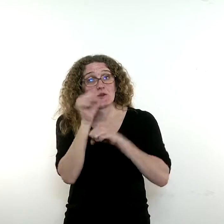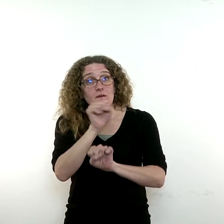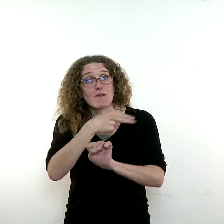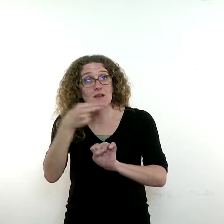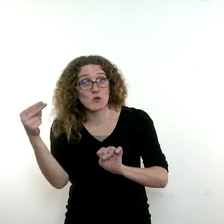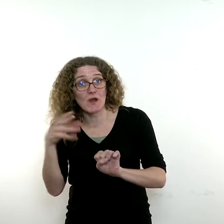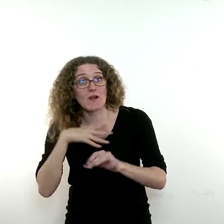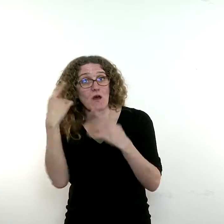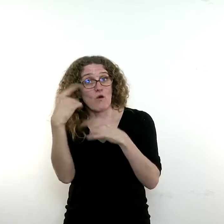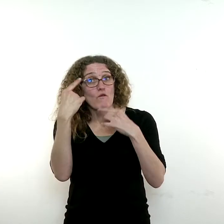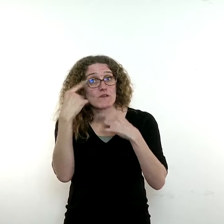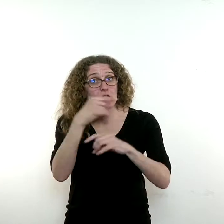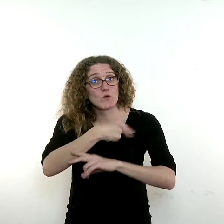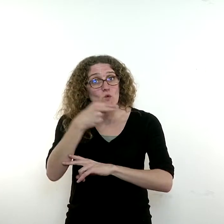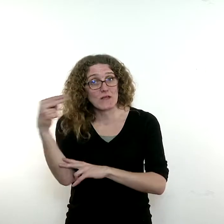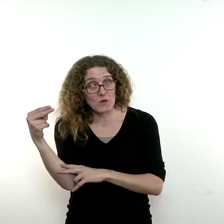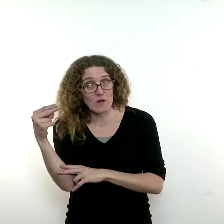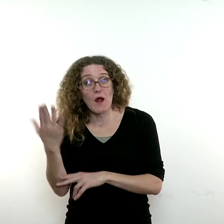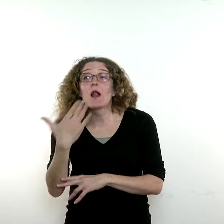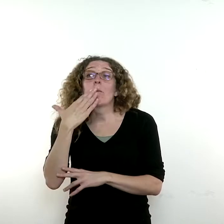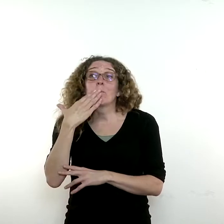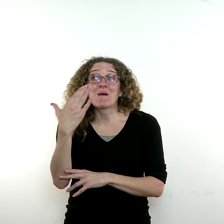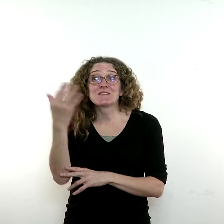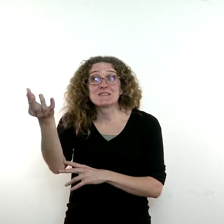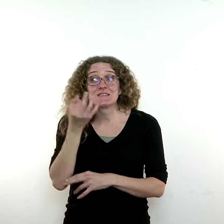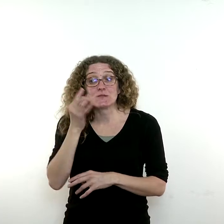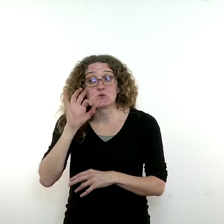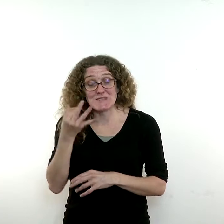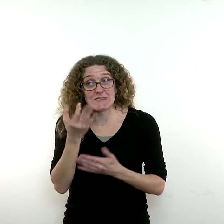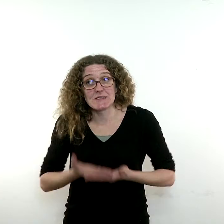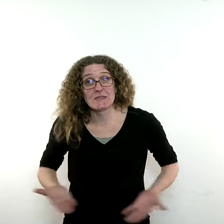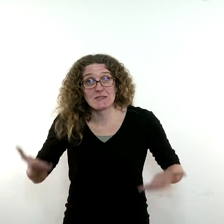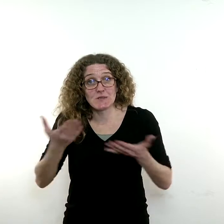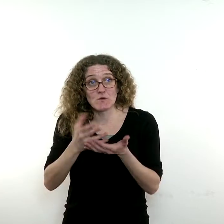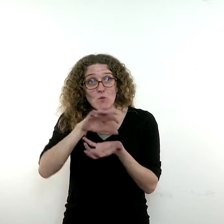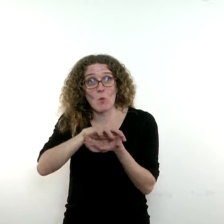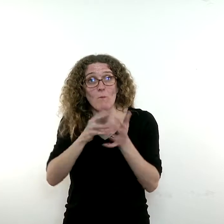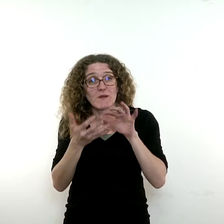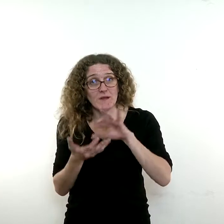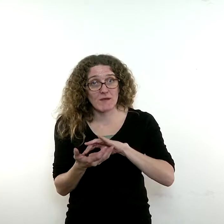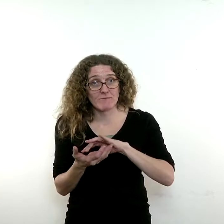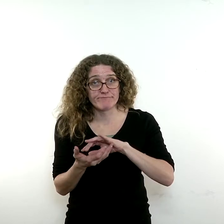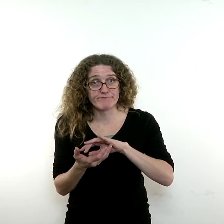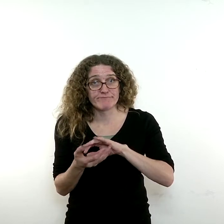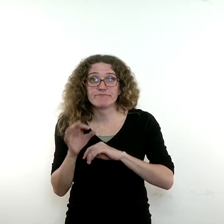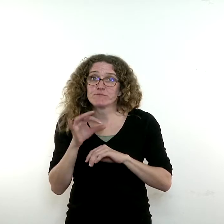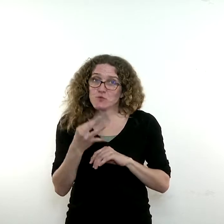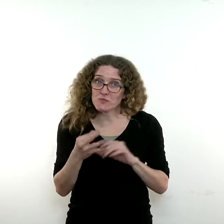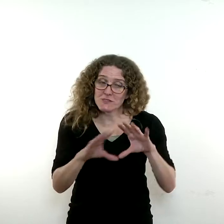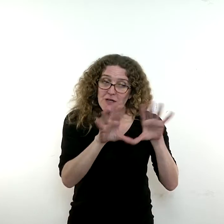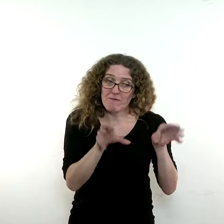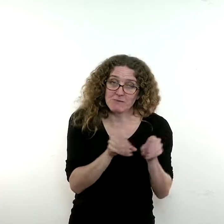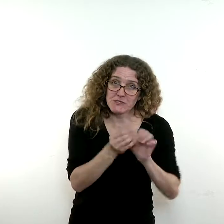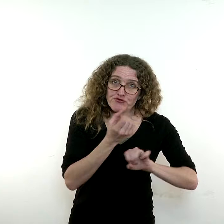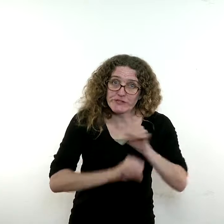revendications nationales. Je vous remercie de rappeler aussi la complexité, donc autant pour les familles que pour la